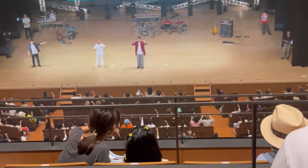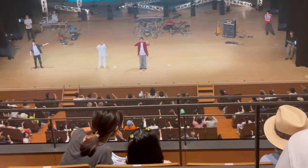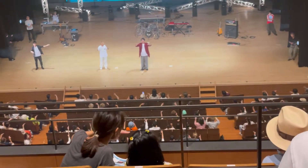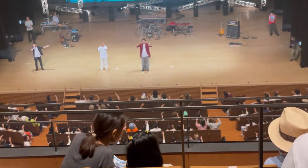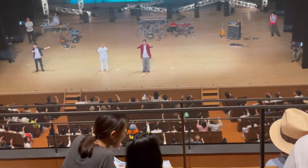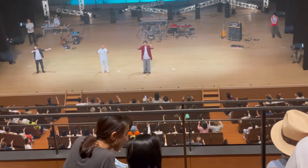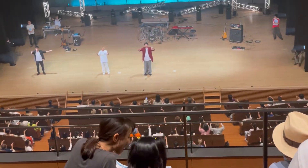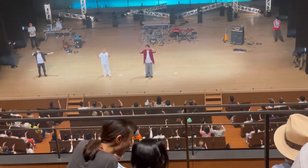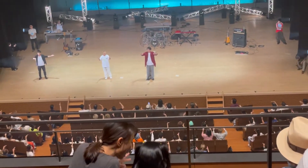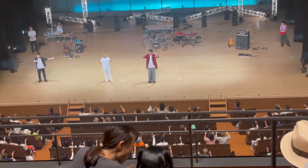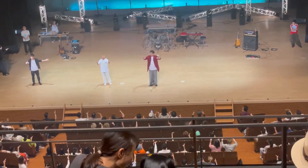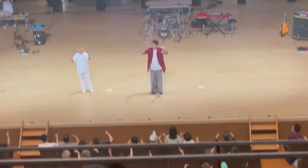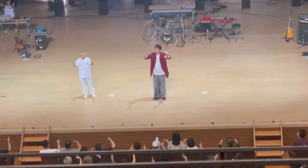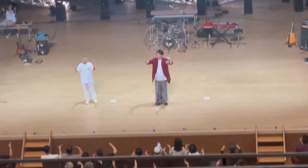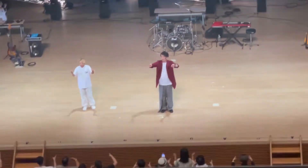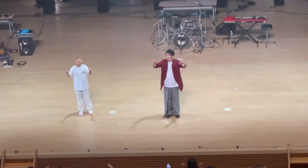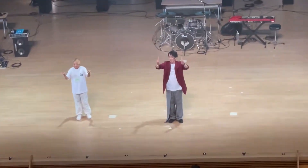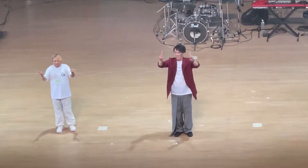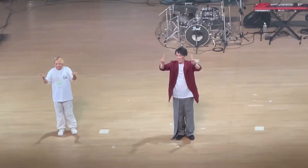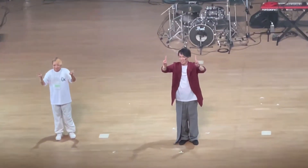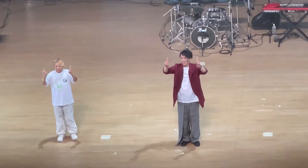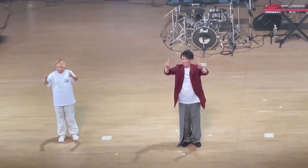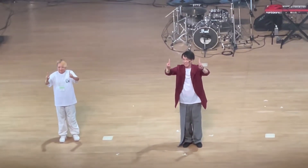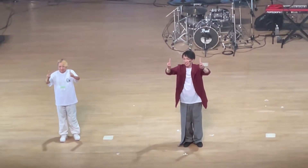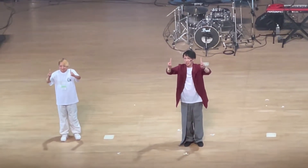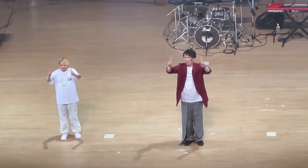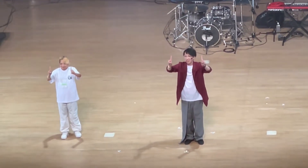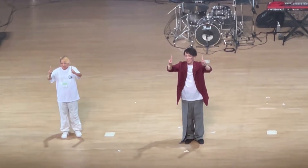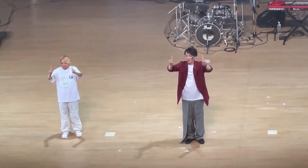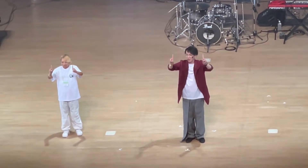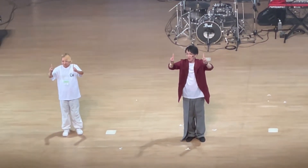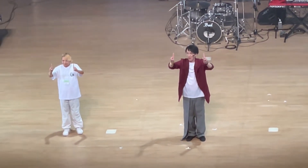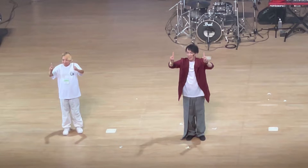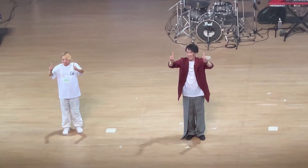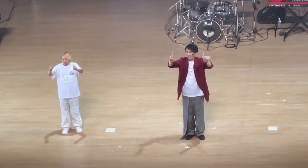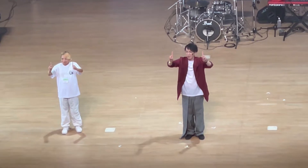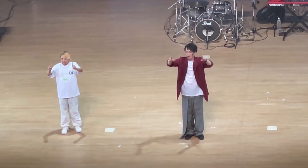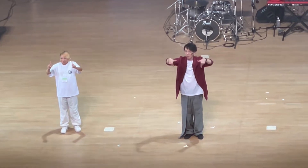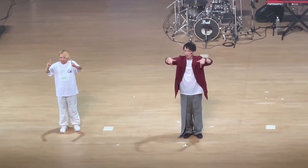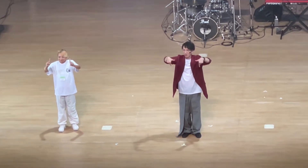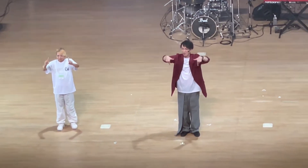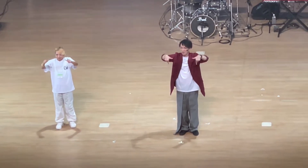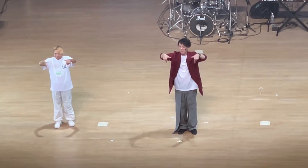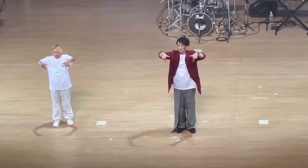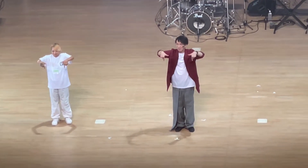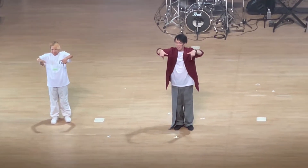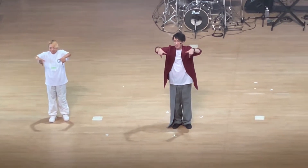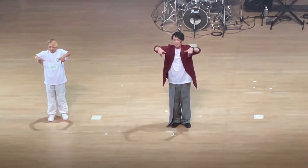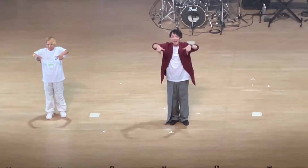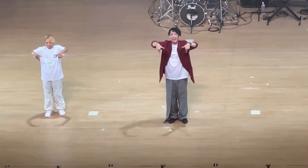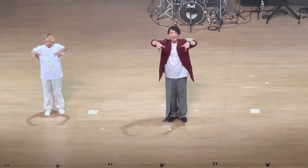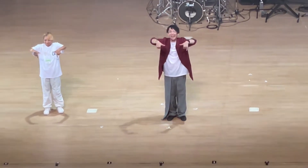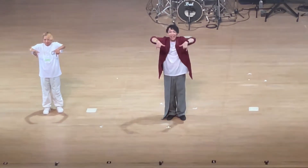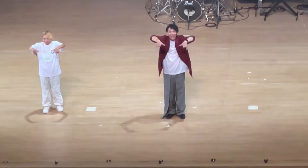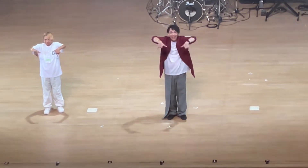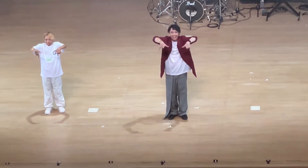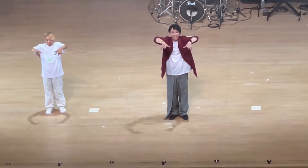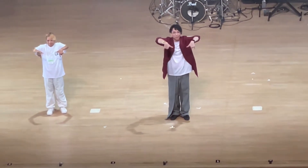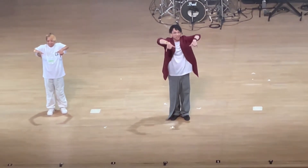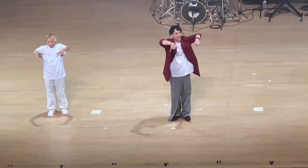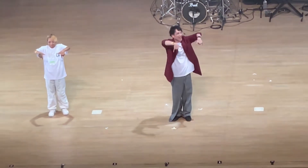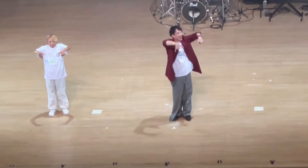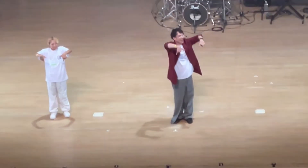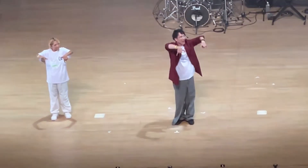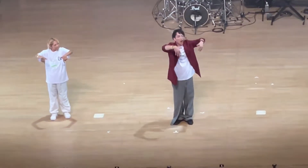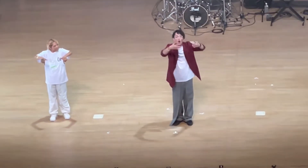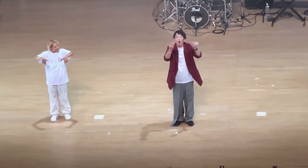は、ひは、一つのひ、ひ、ふは、カタカナのふ、次は、へ、ひらが